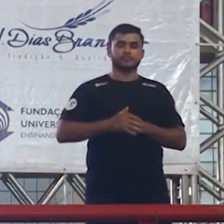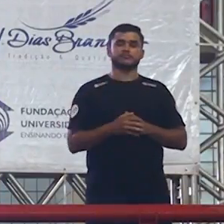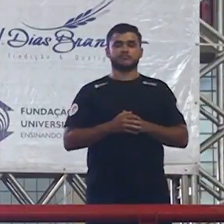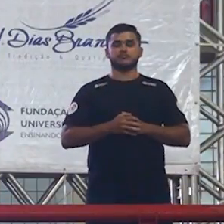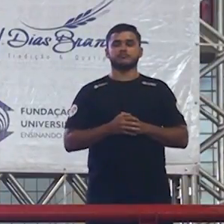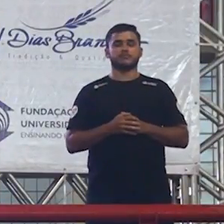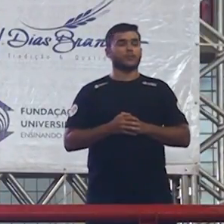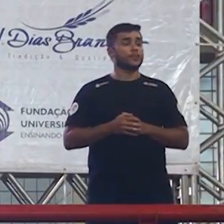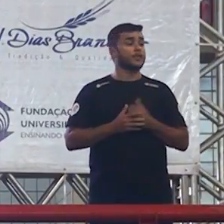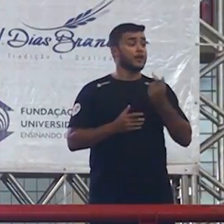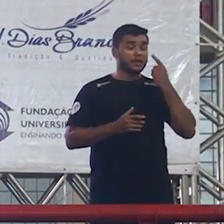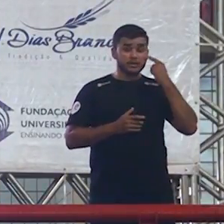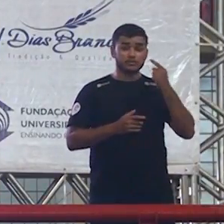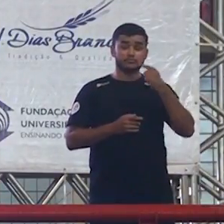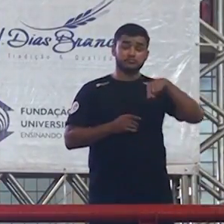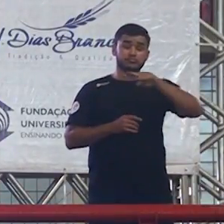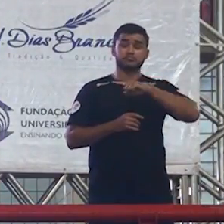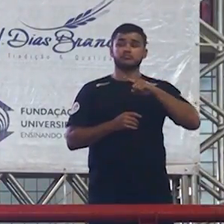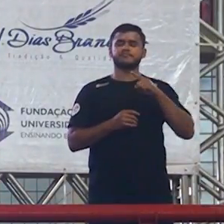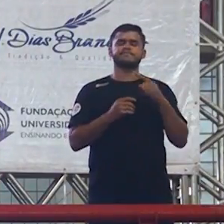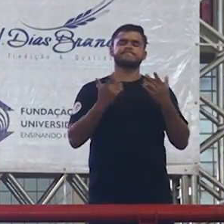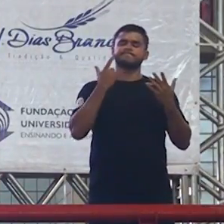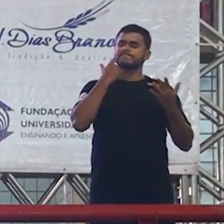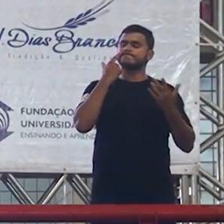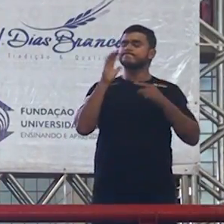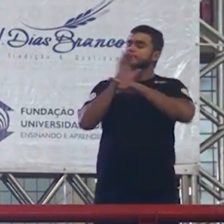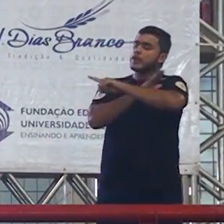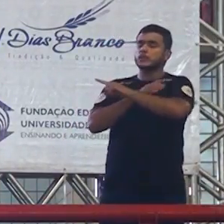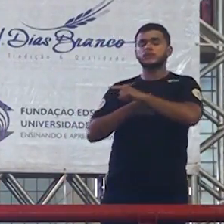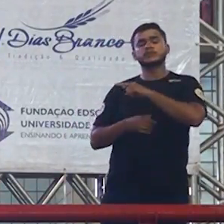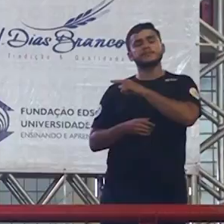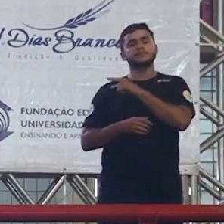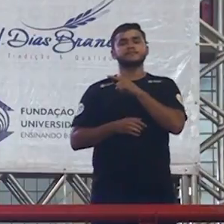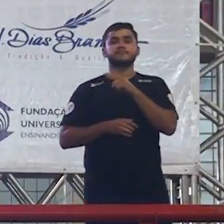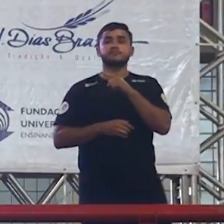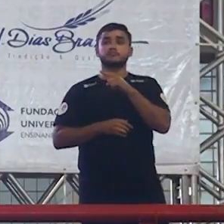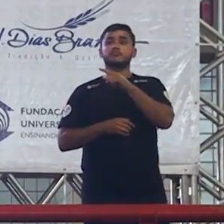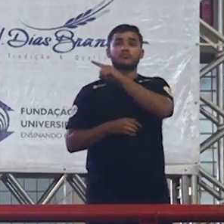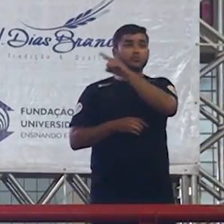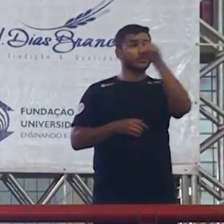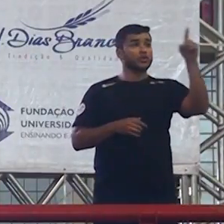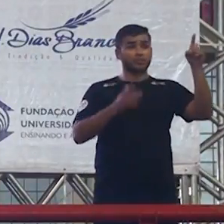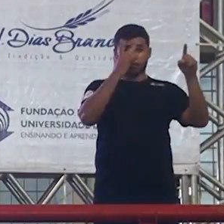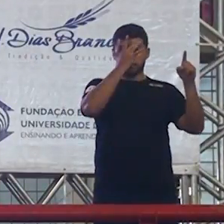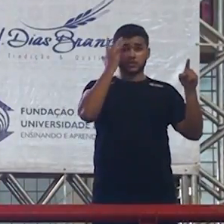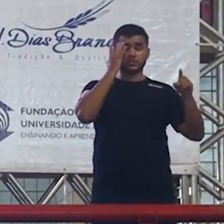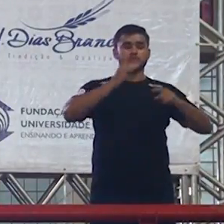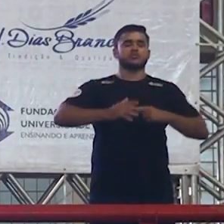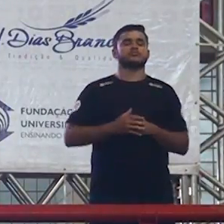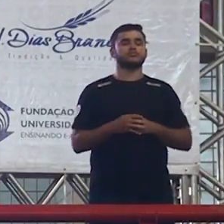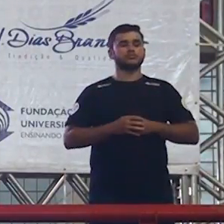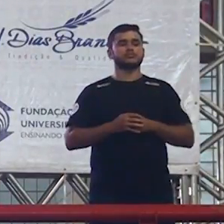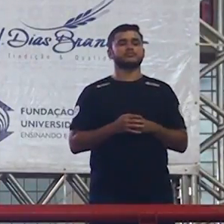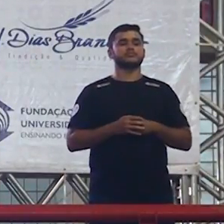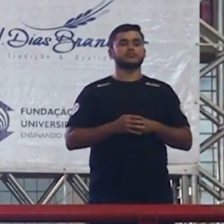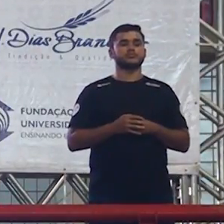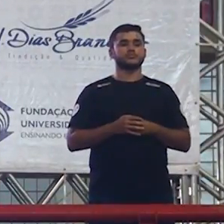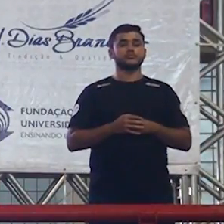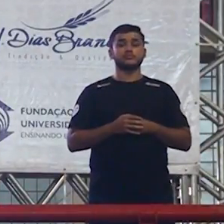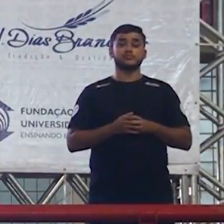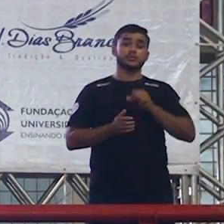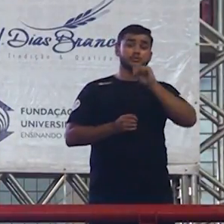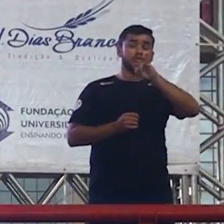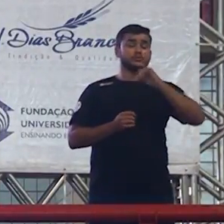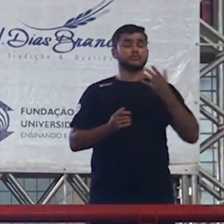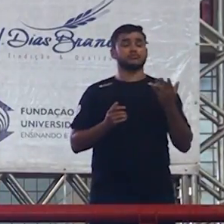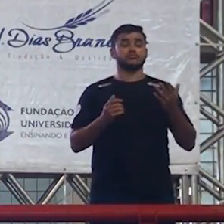calor. Aí você vai fazer assim, Harodinho, então me diga uma coisa. Galera de cima aí, ó, todo mundo ligado aqui em mim. Então, se